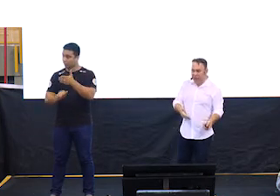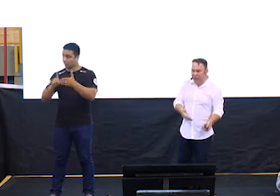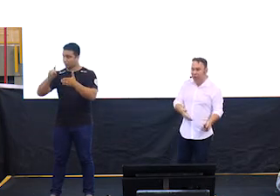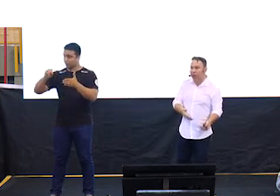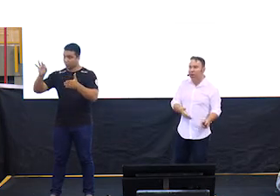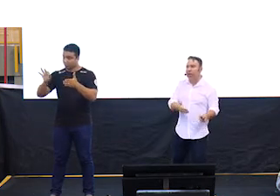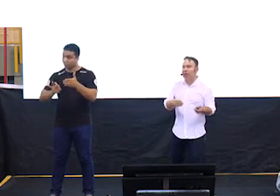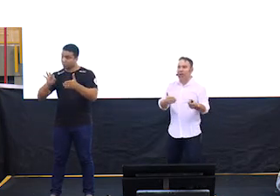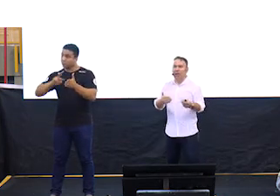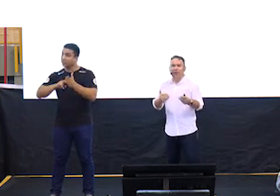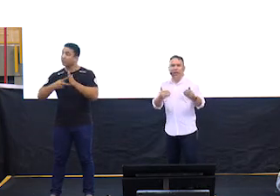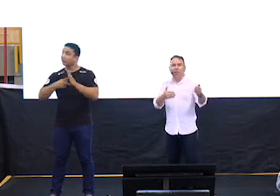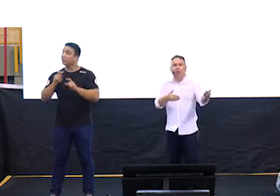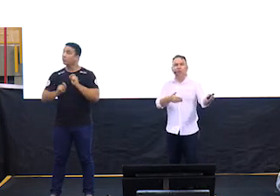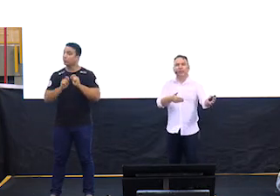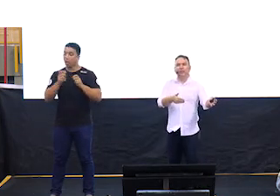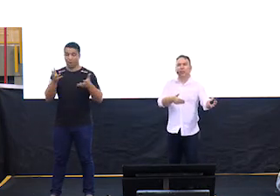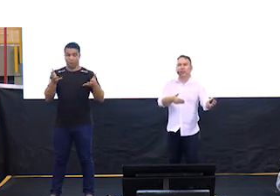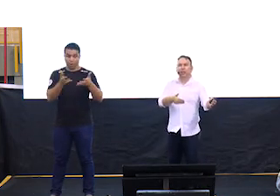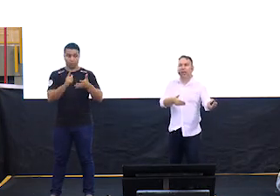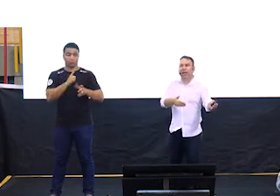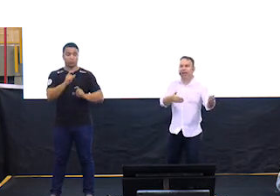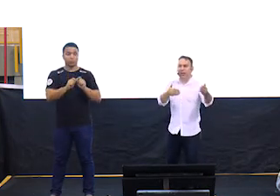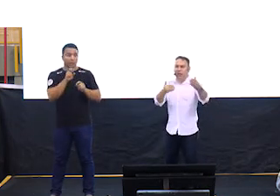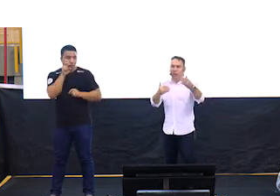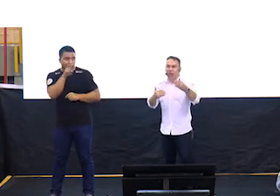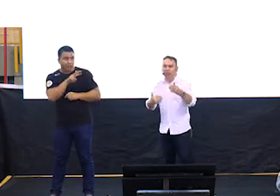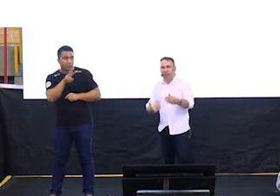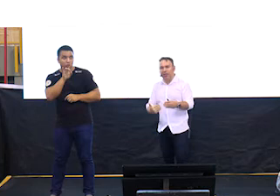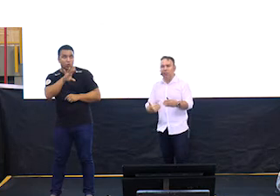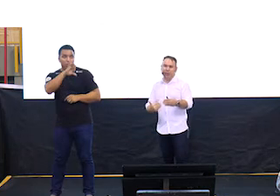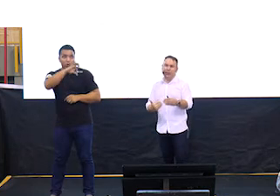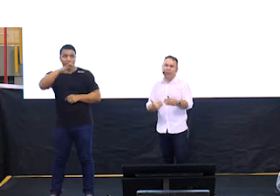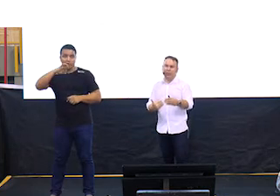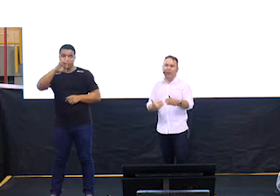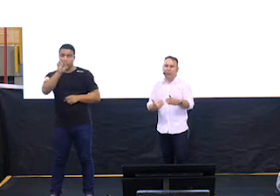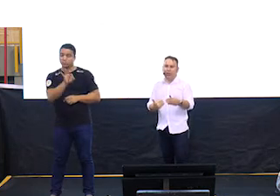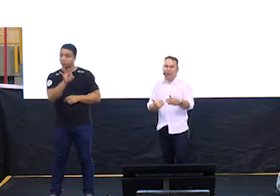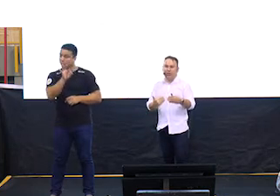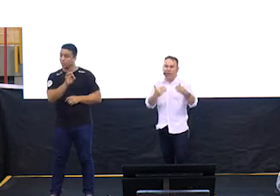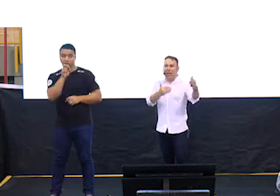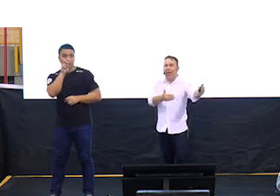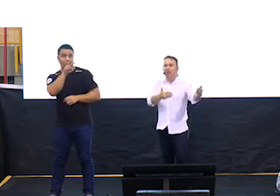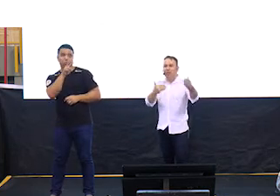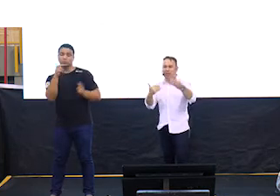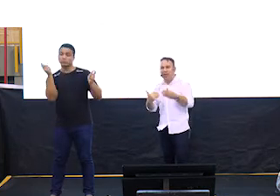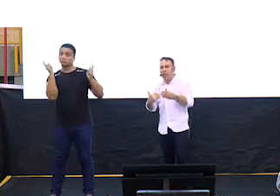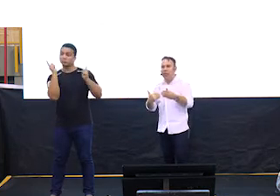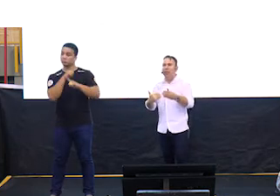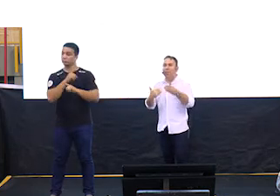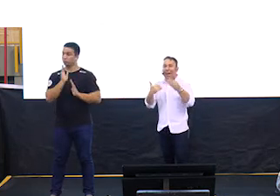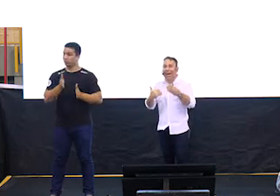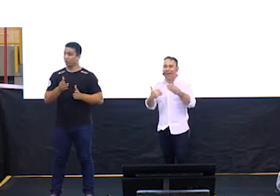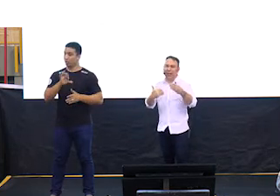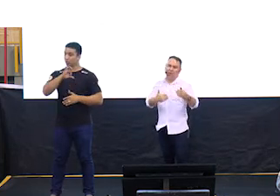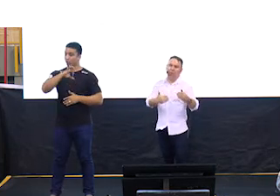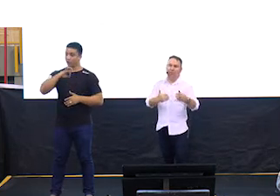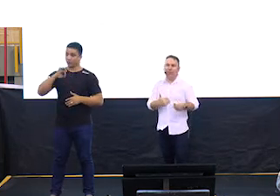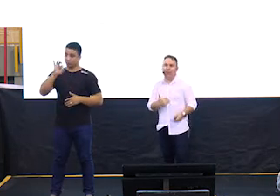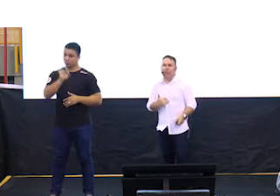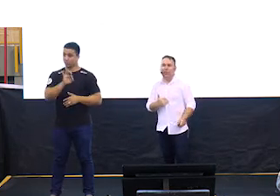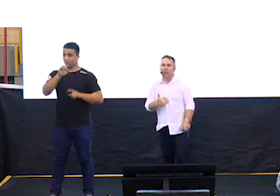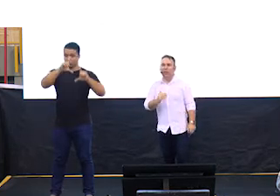Então significa o quê? Que agora você só enxerga 90% da luz. Reduziu